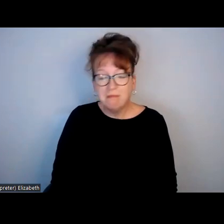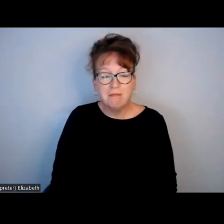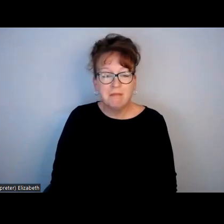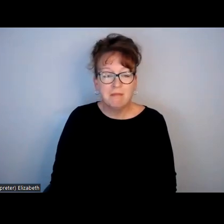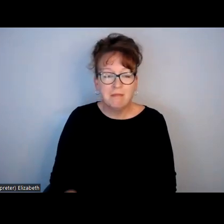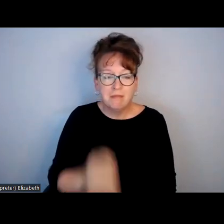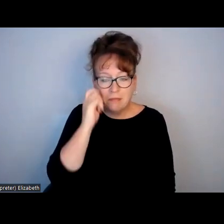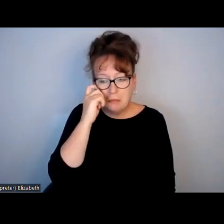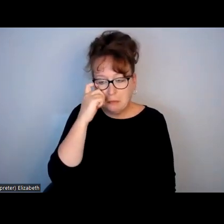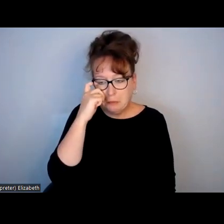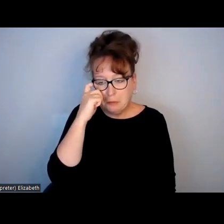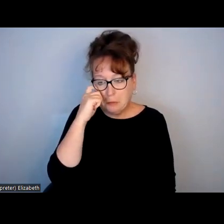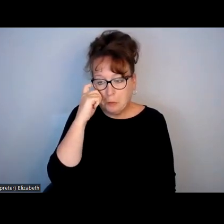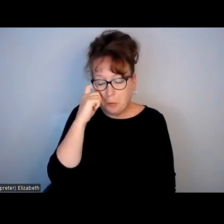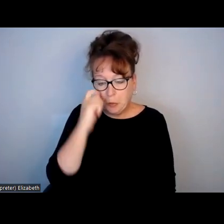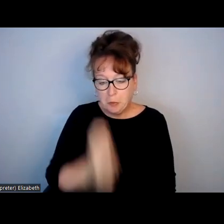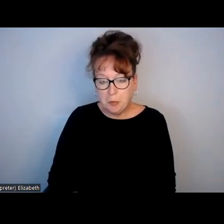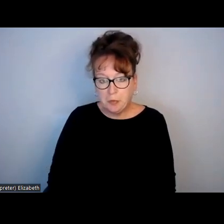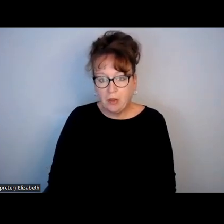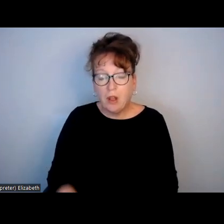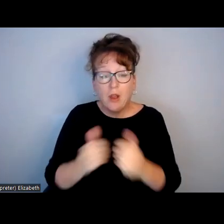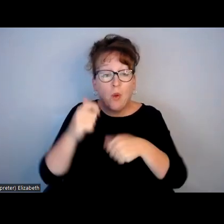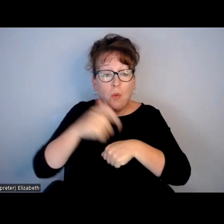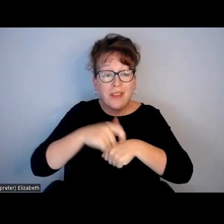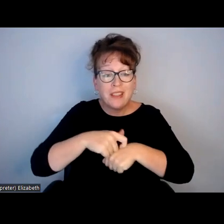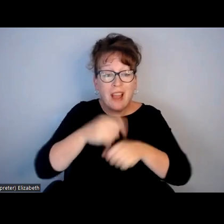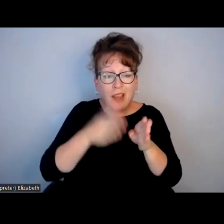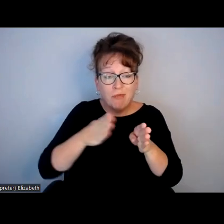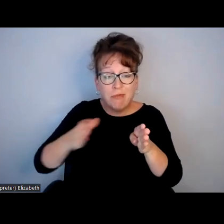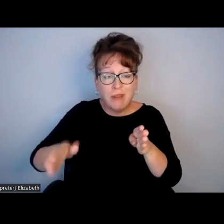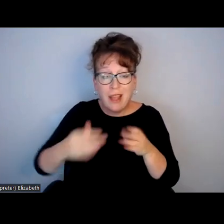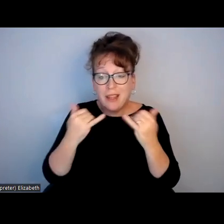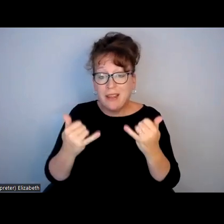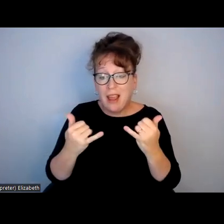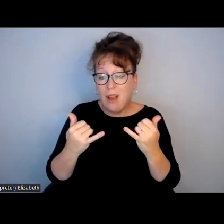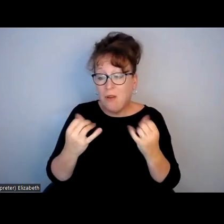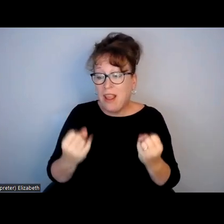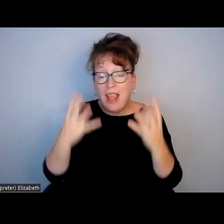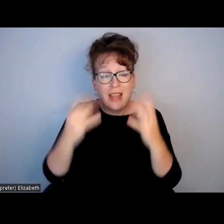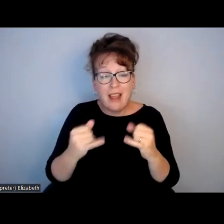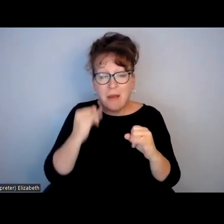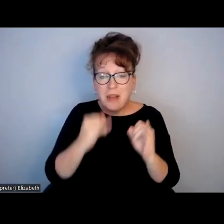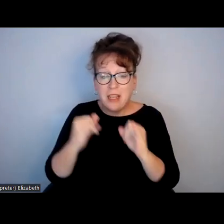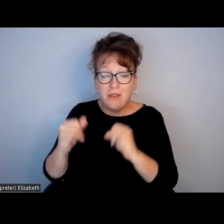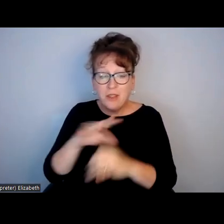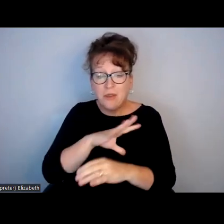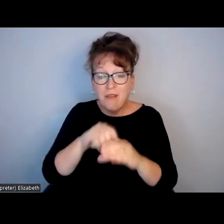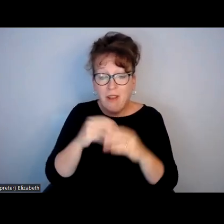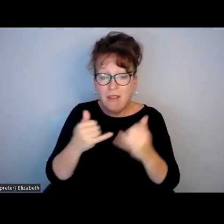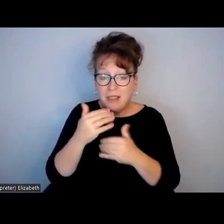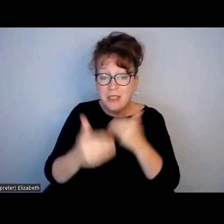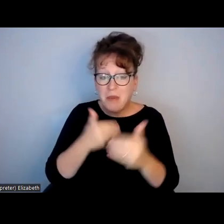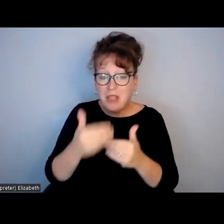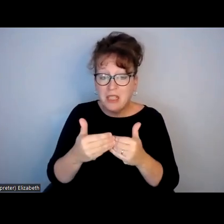que así que con el tiempo tan corto que estamos actuando y la